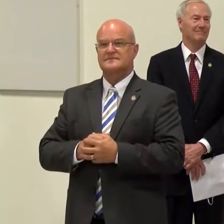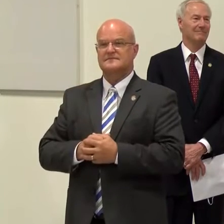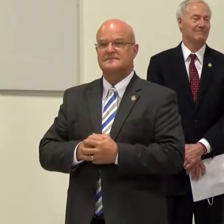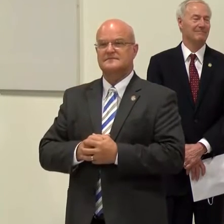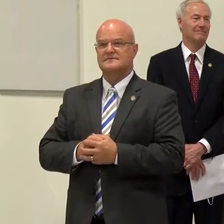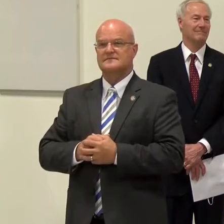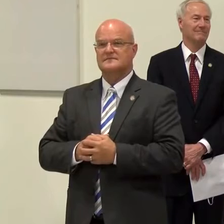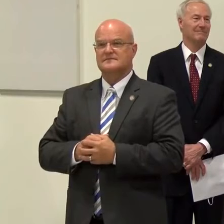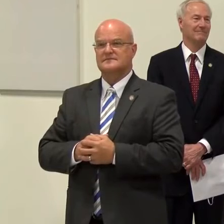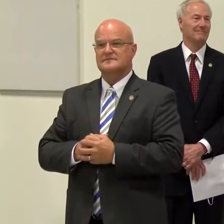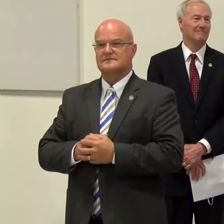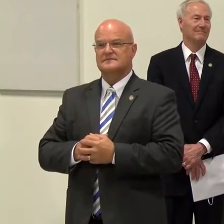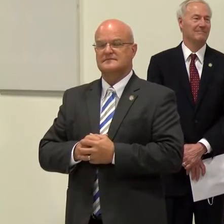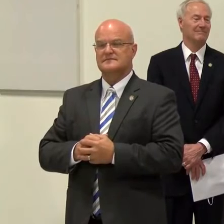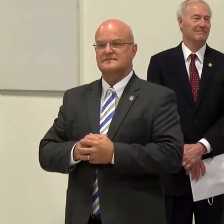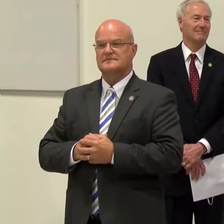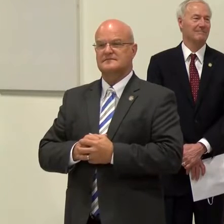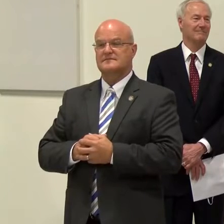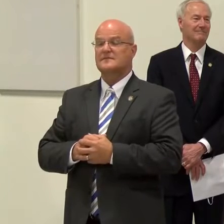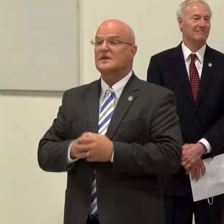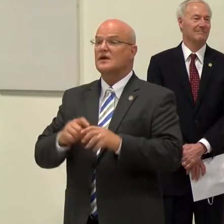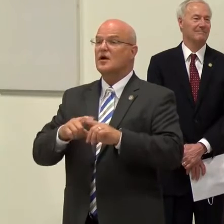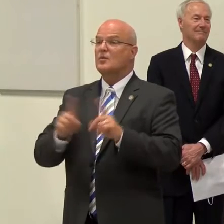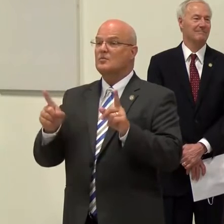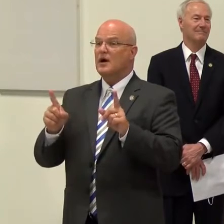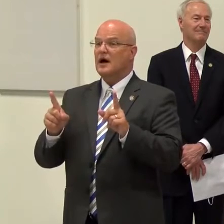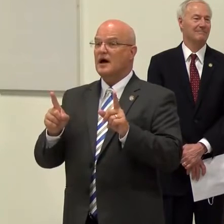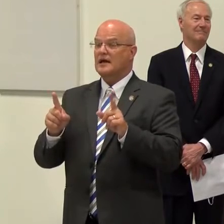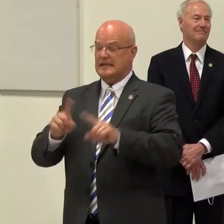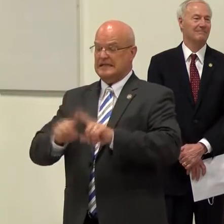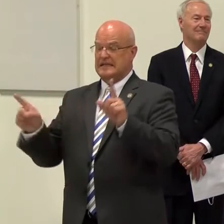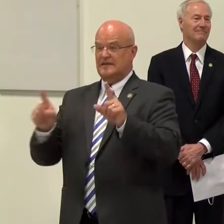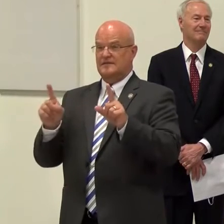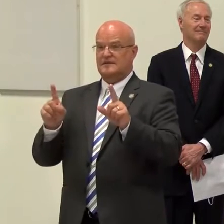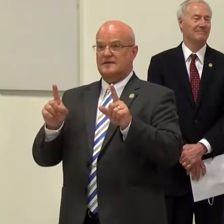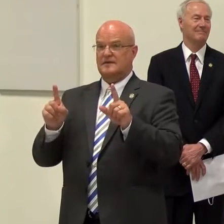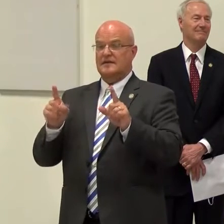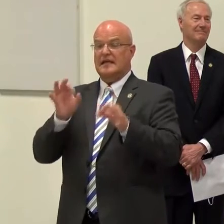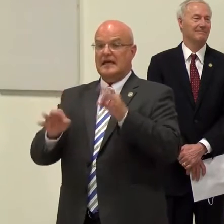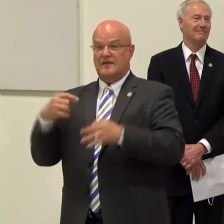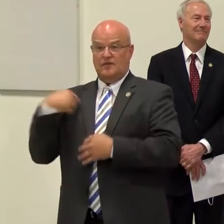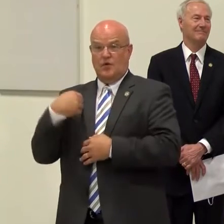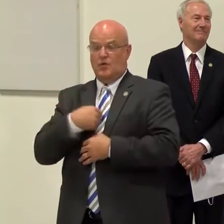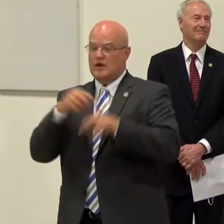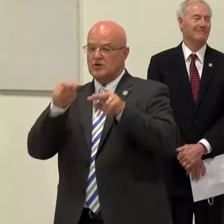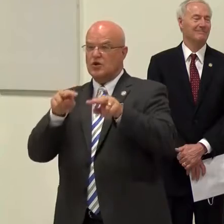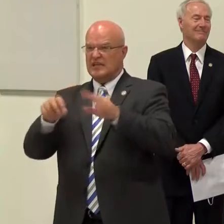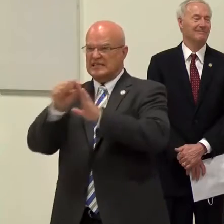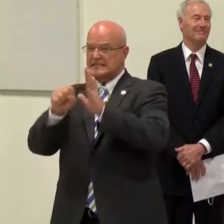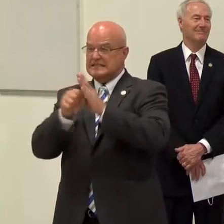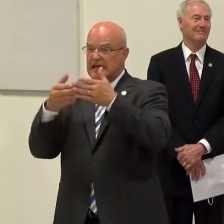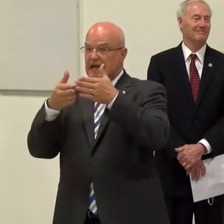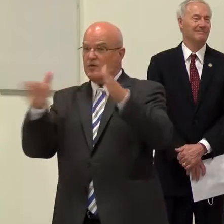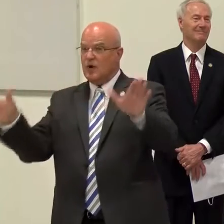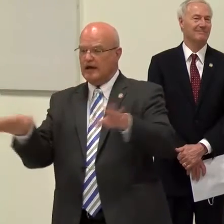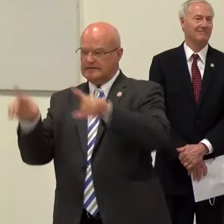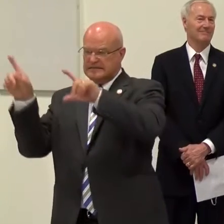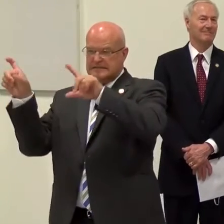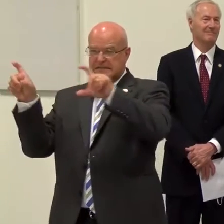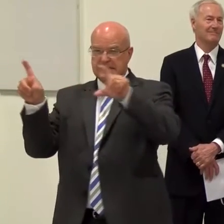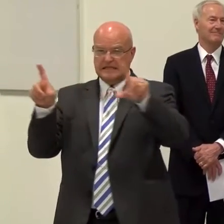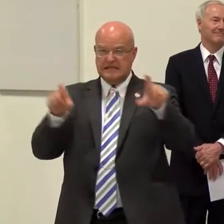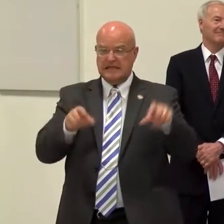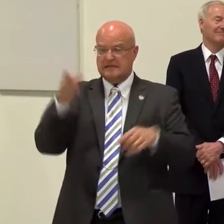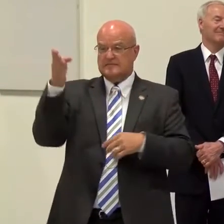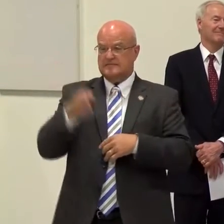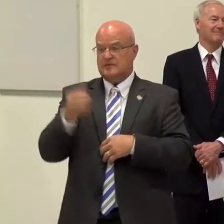de personas que se han hecho en el estado. The double of the if we look at it statewide, have tested per